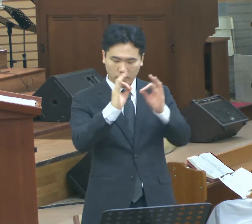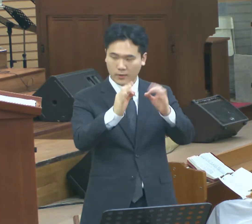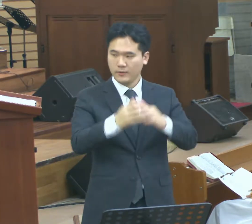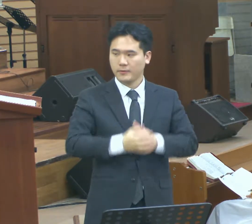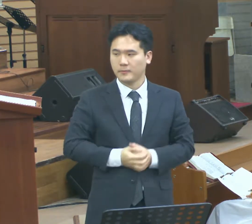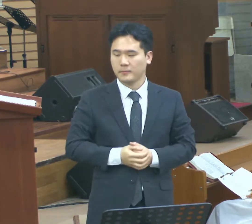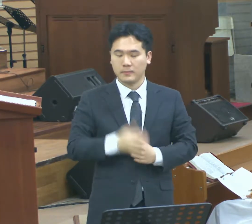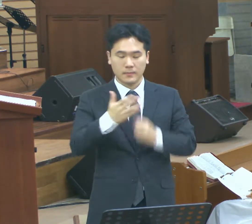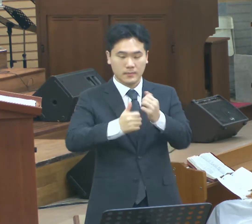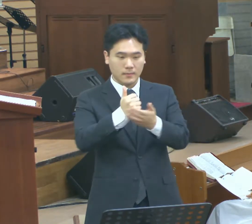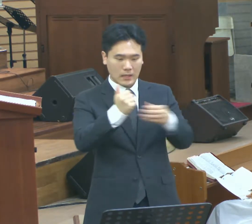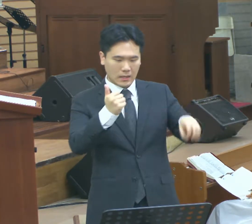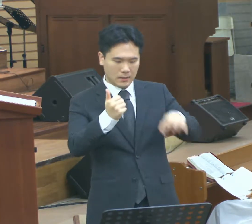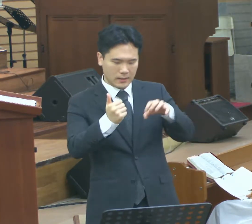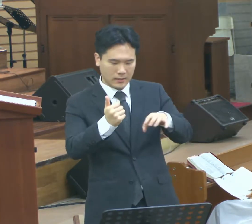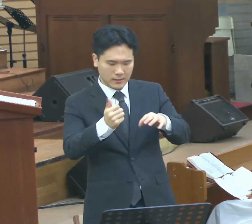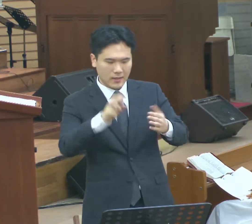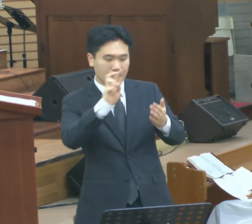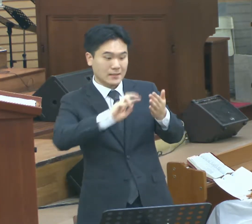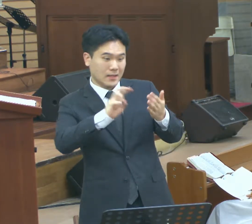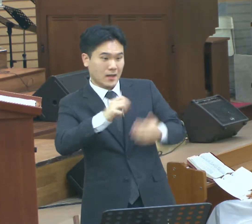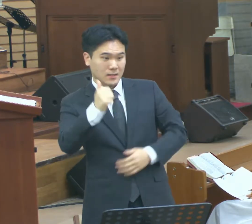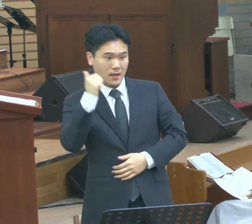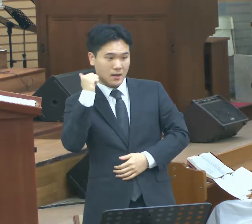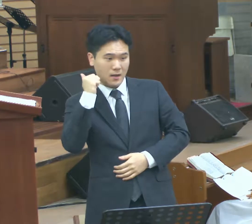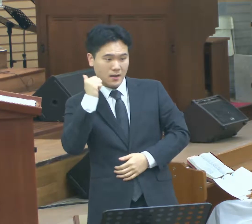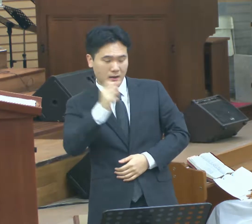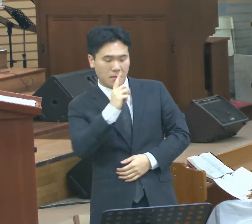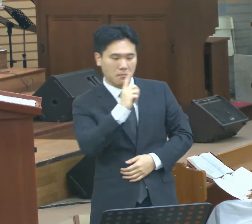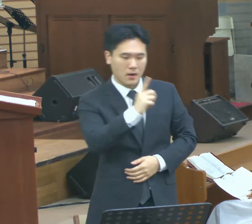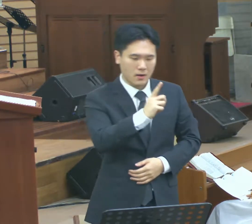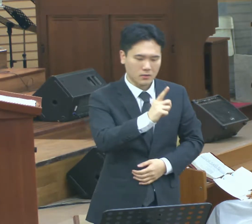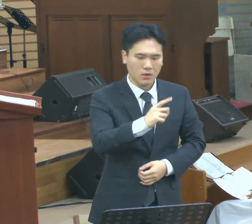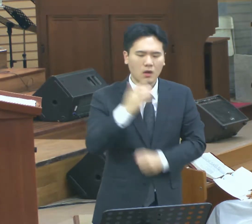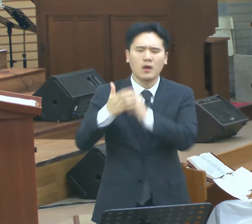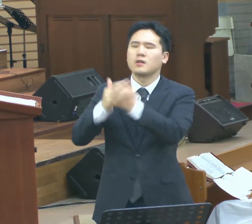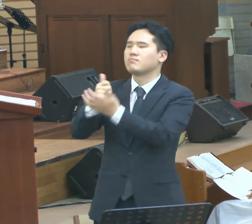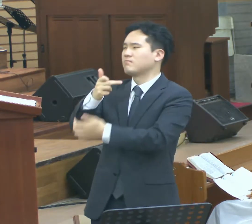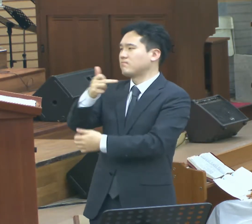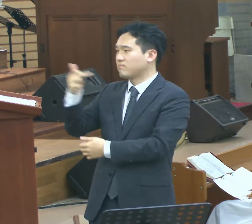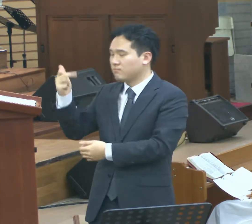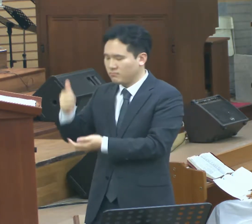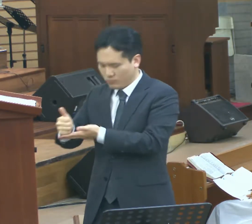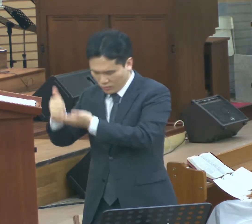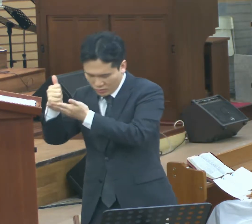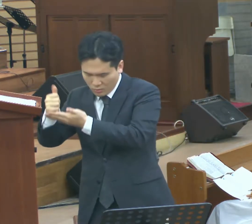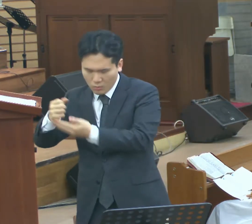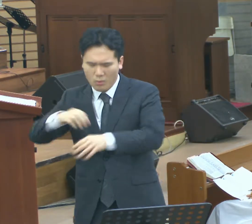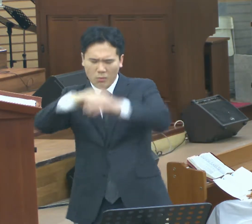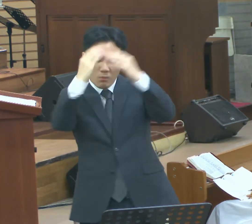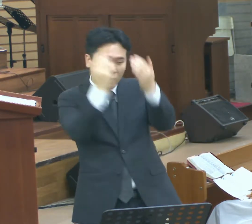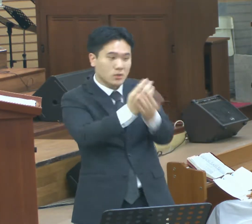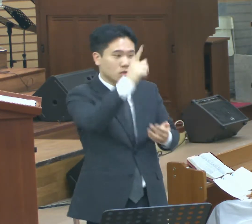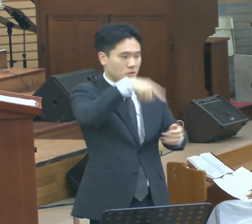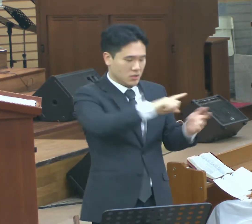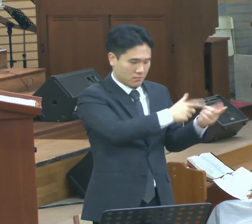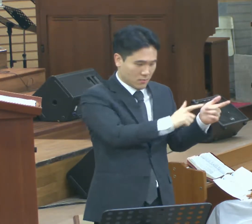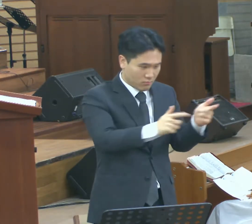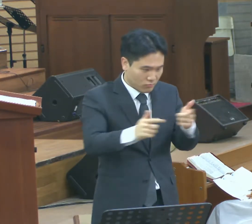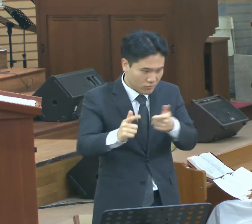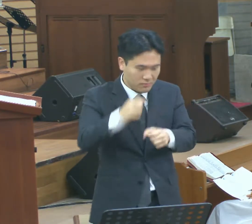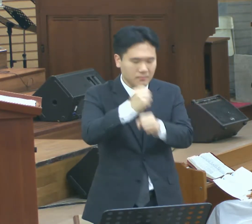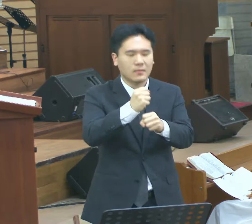보면 하나님 앞에 찬양하자 하면서 그분이 크신 분이시고 모든 것을 만드신 분이시다